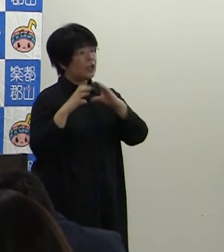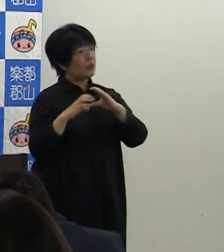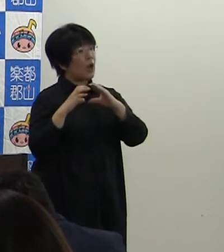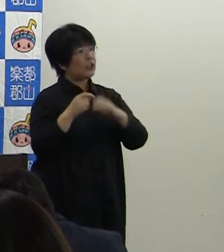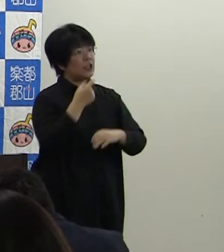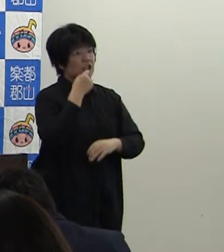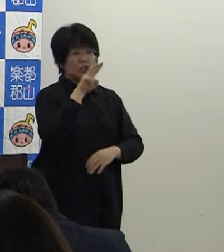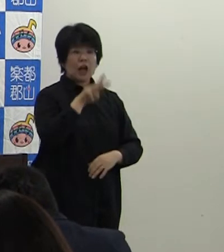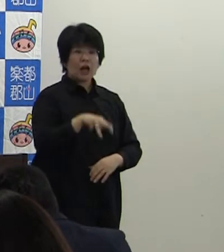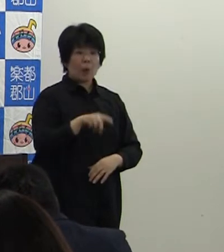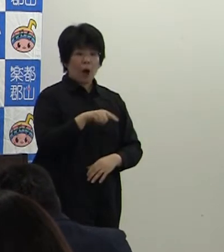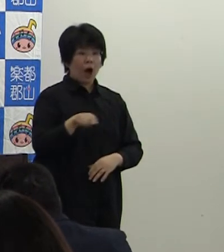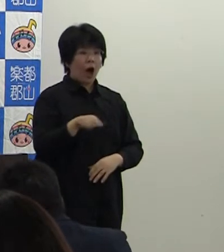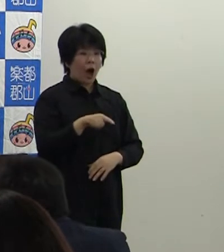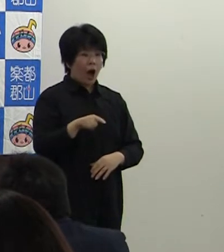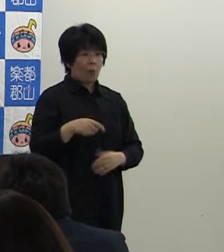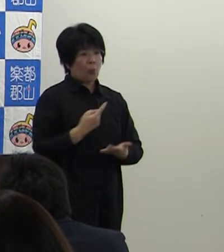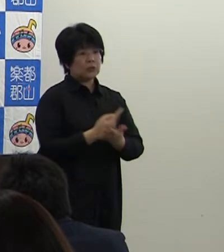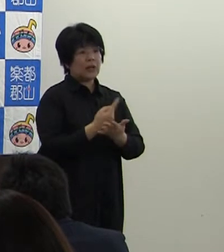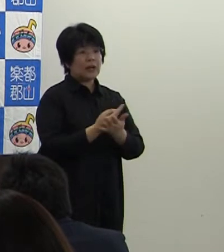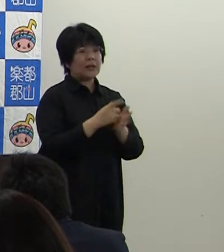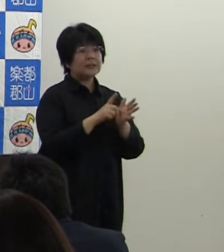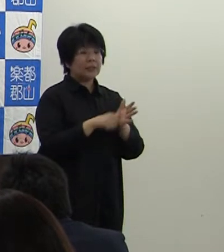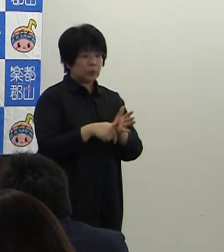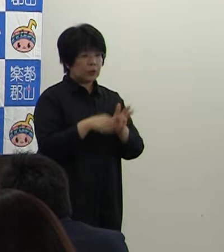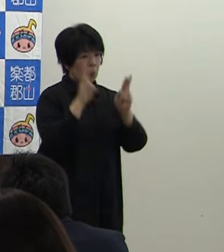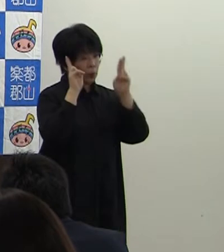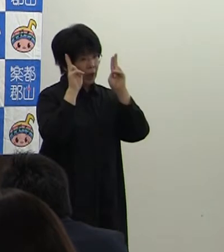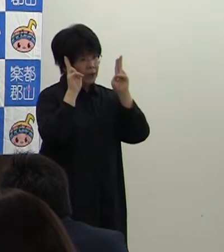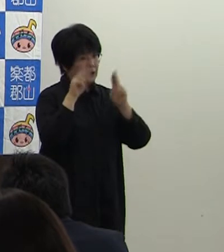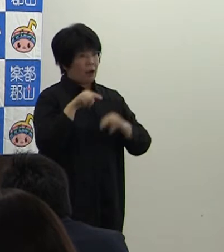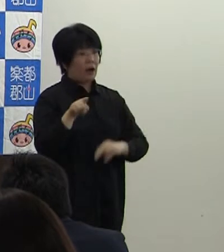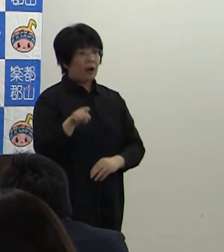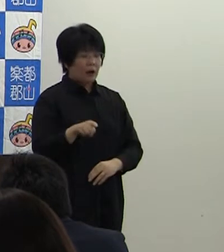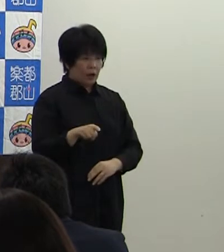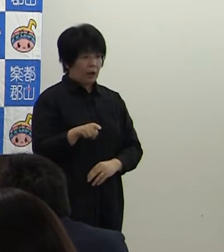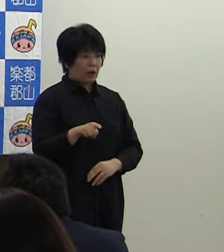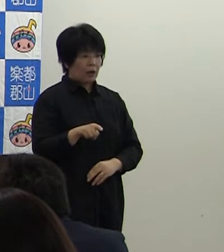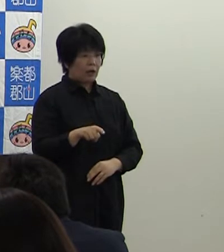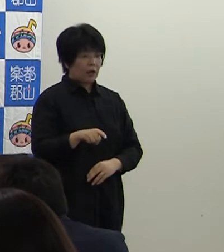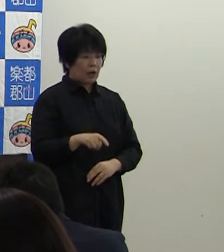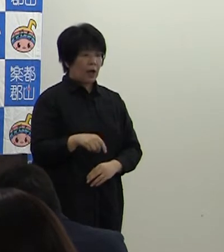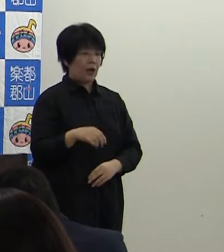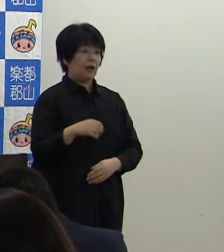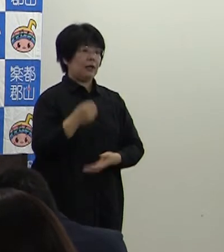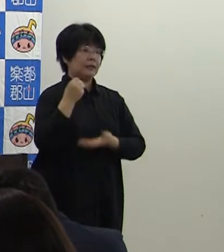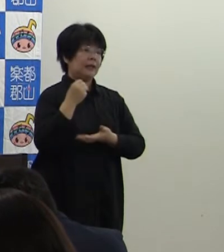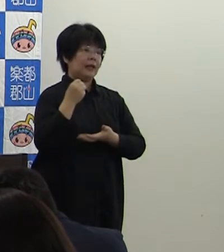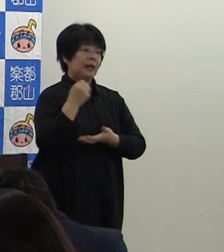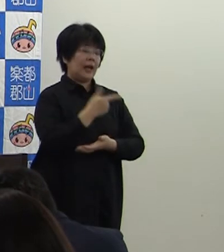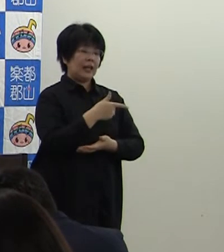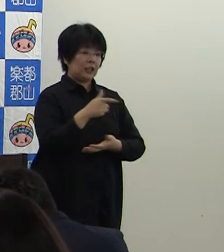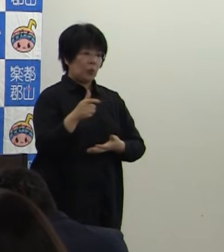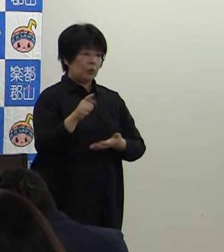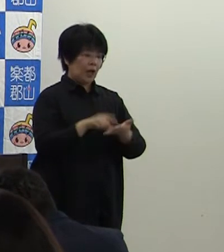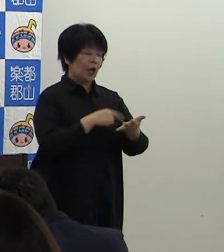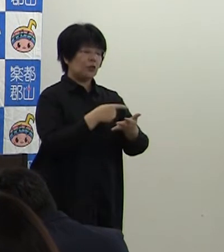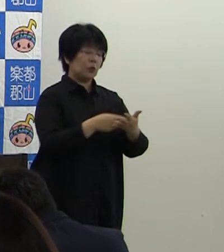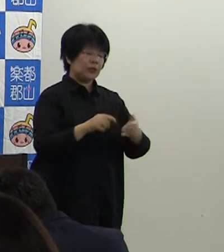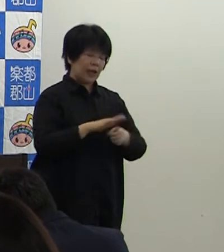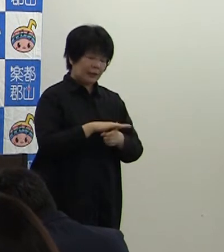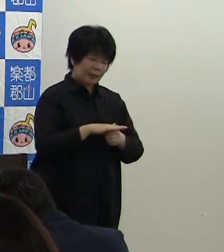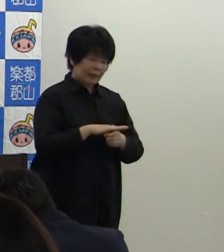で発表された会社さん、やっぱり知財処理がですね、非常に大事だったということ